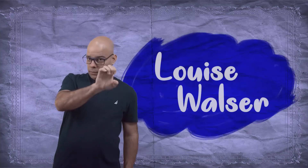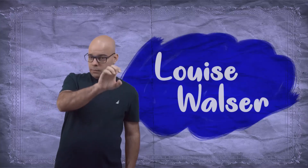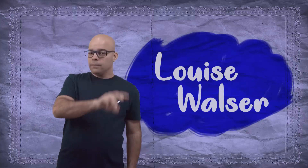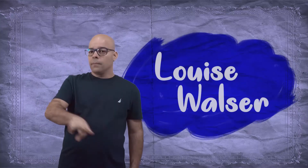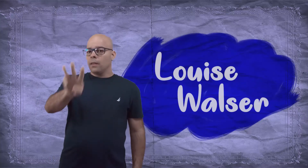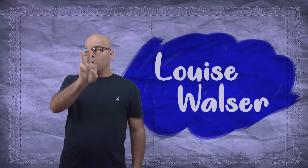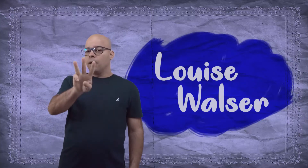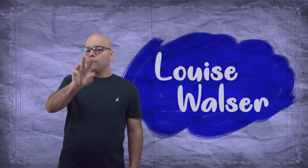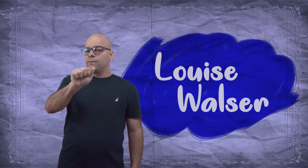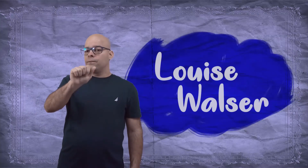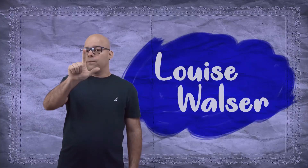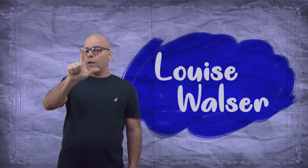Valser.